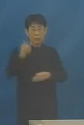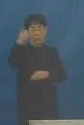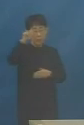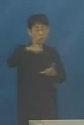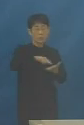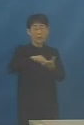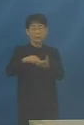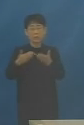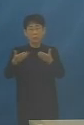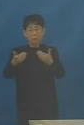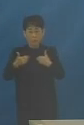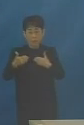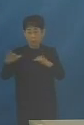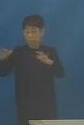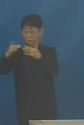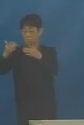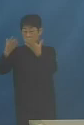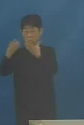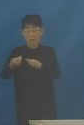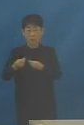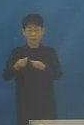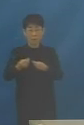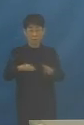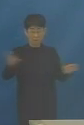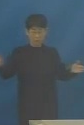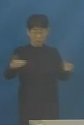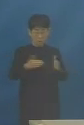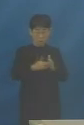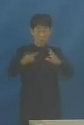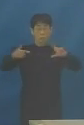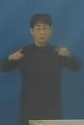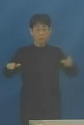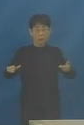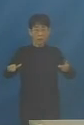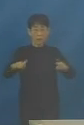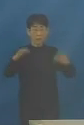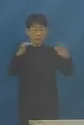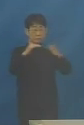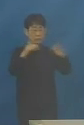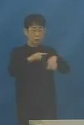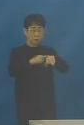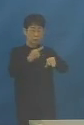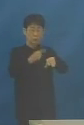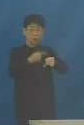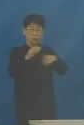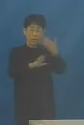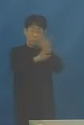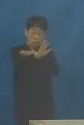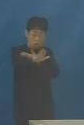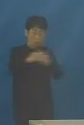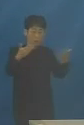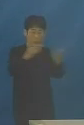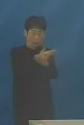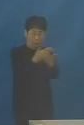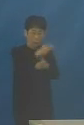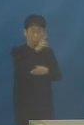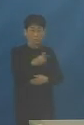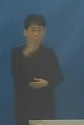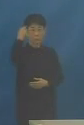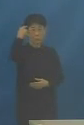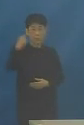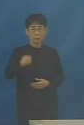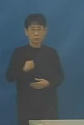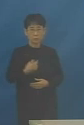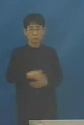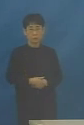からそれはちょっと従来とは多分全然議論の質は今も変わってくるだろうと思っております